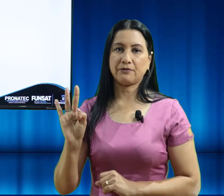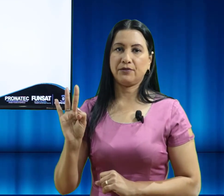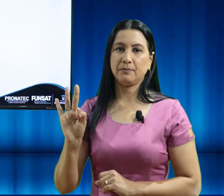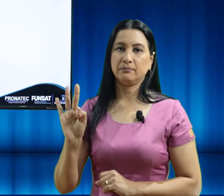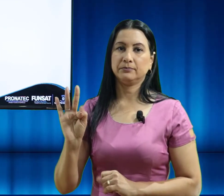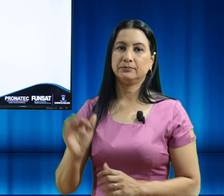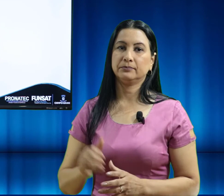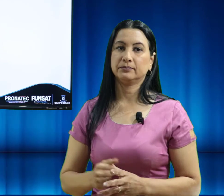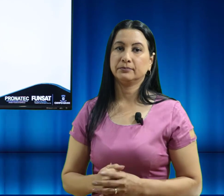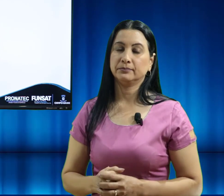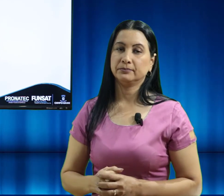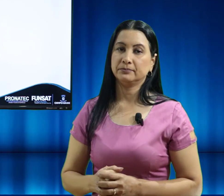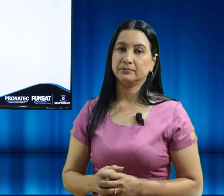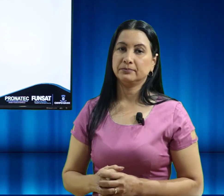F.